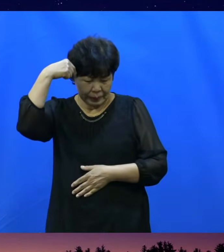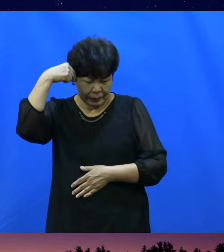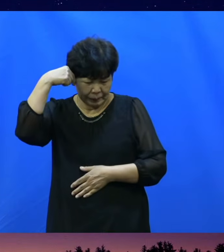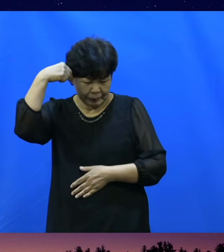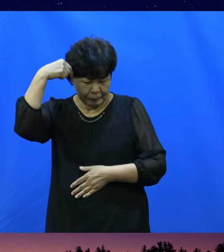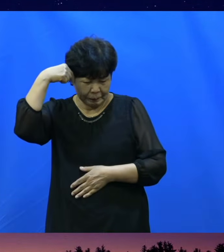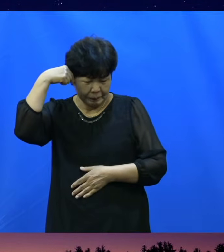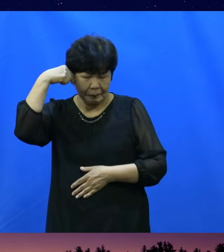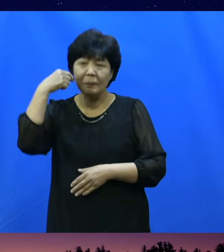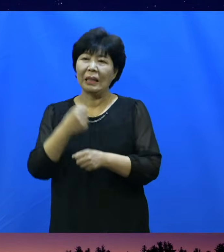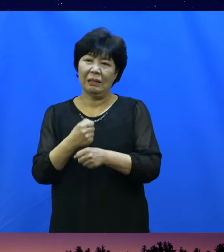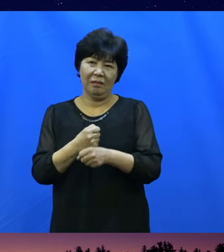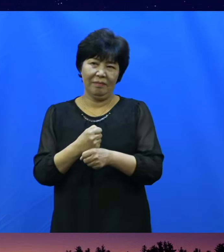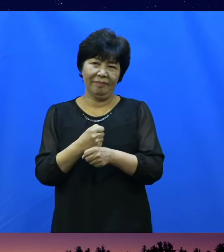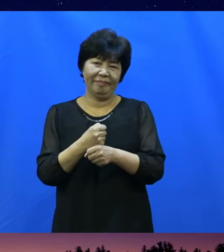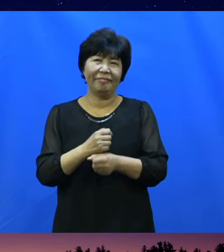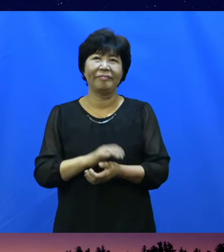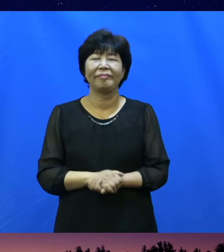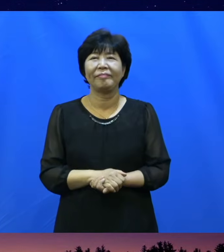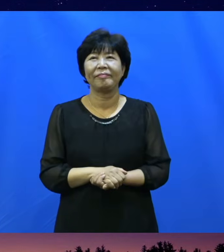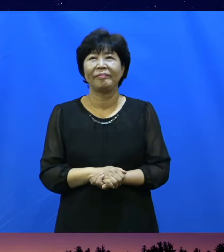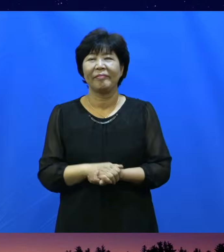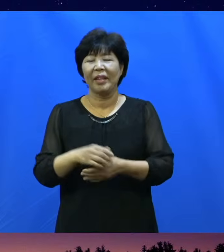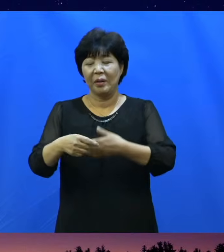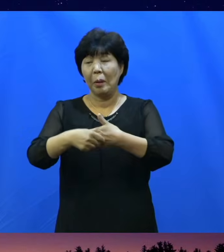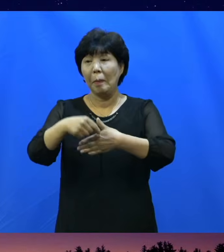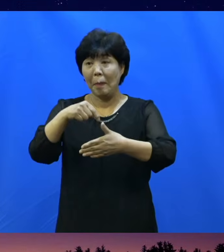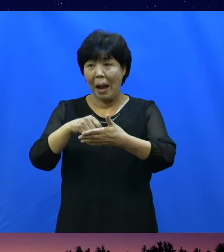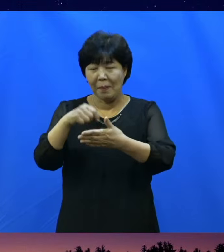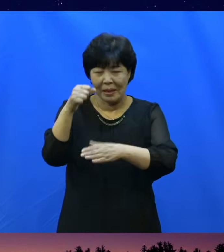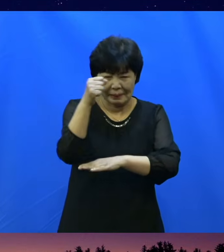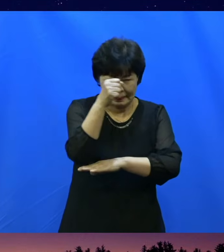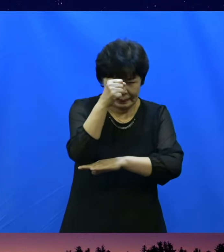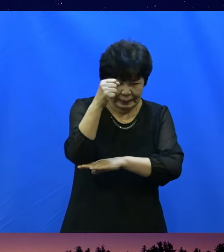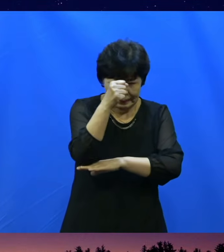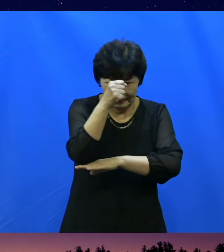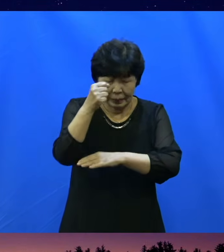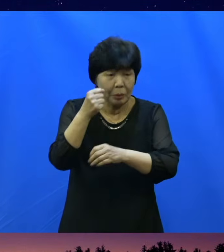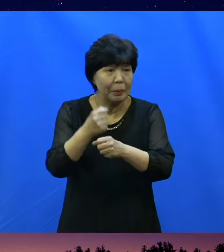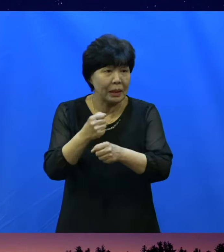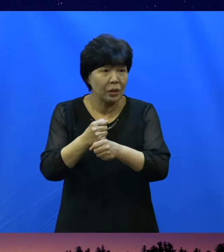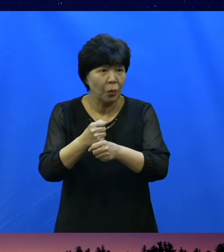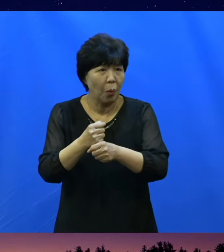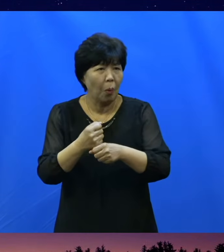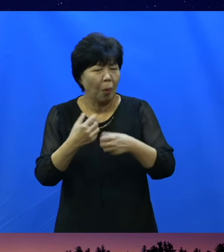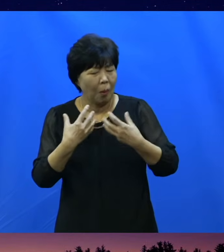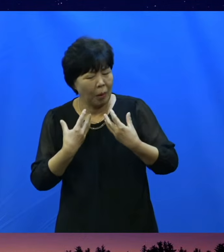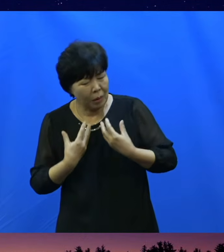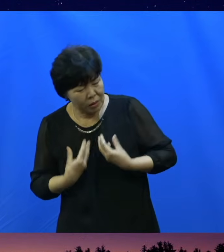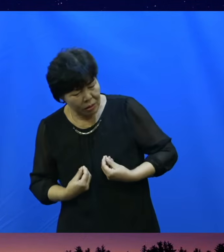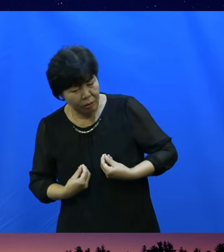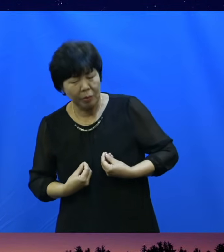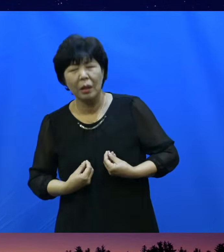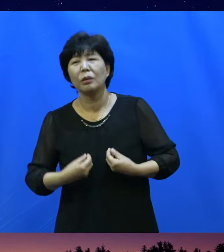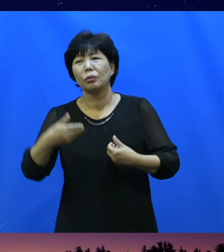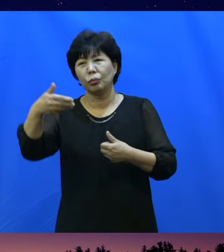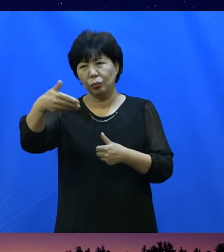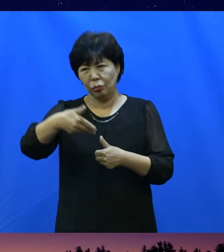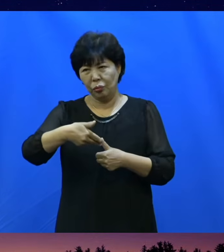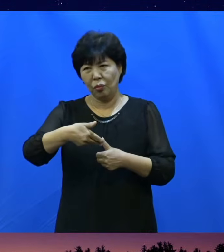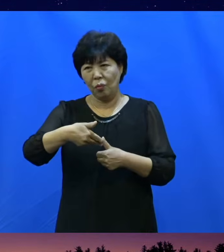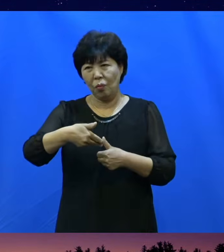그냥 내버려 두지 않아요. 우리의 마음을 흔들어 놓고 우리 안에 낙심하게 하고 절망하게